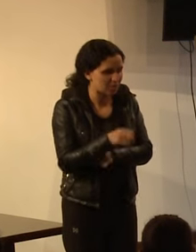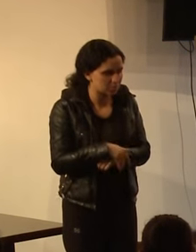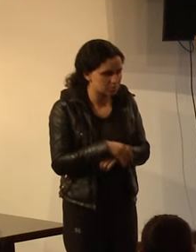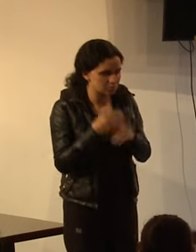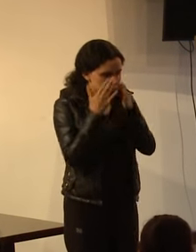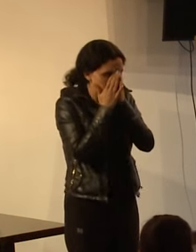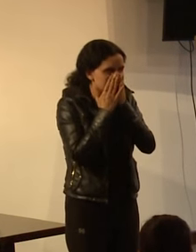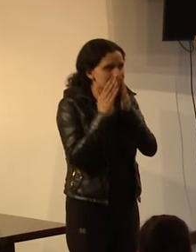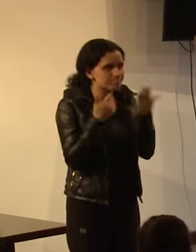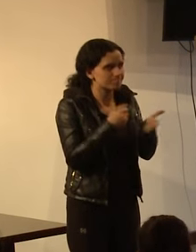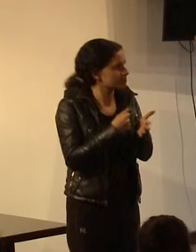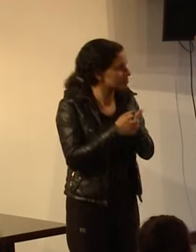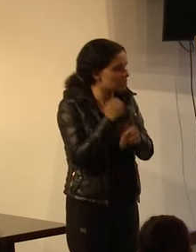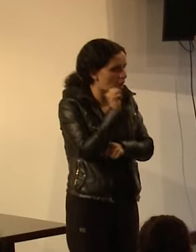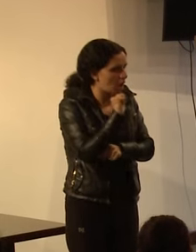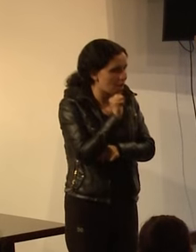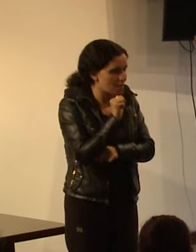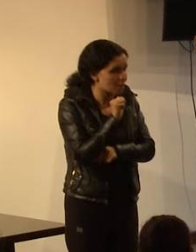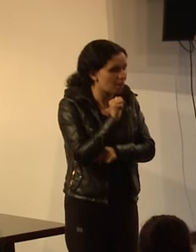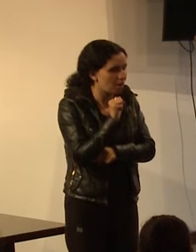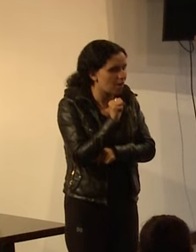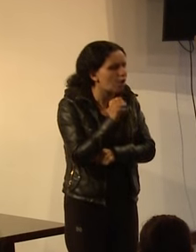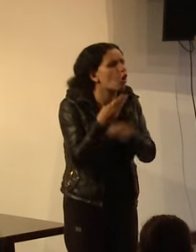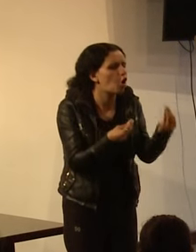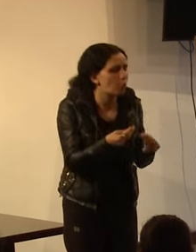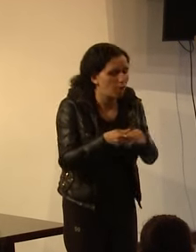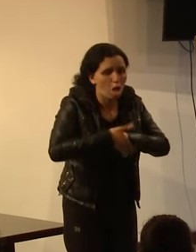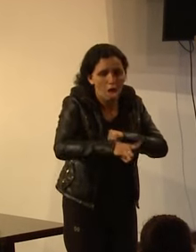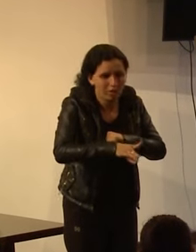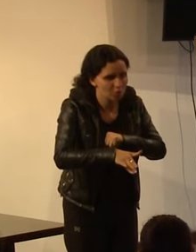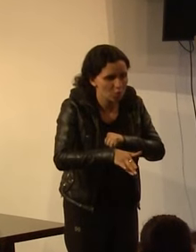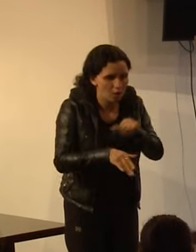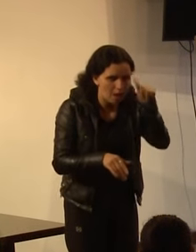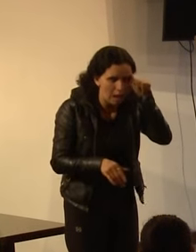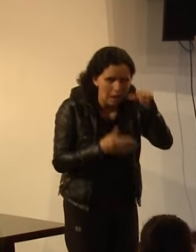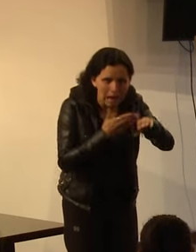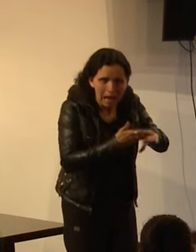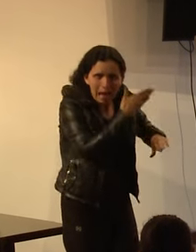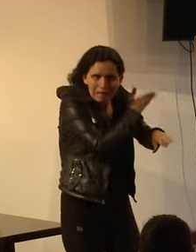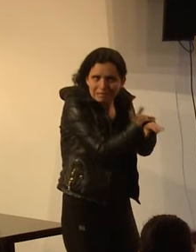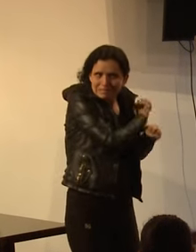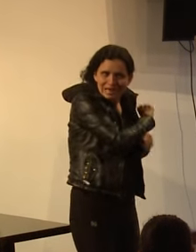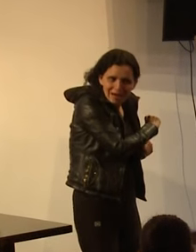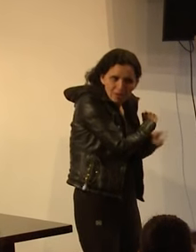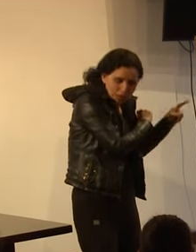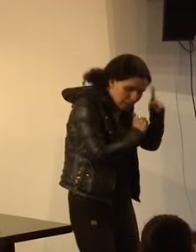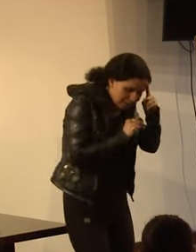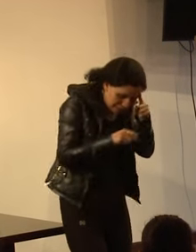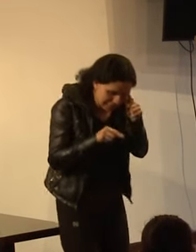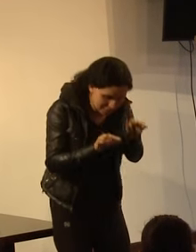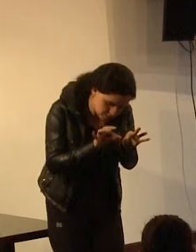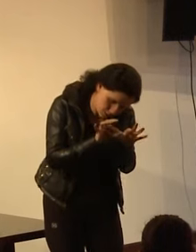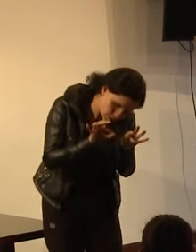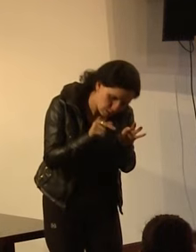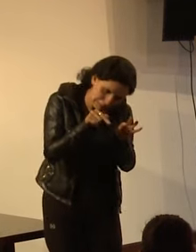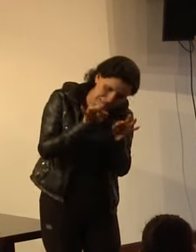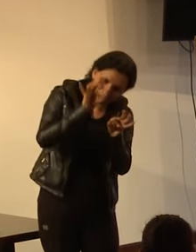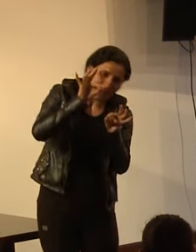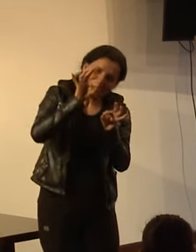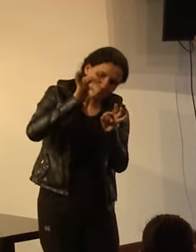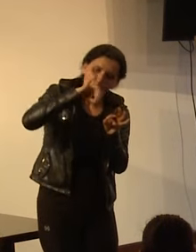hace? Acude a sus recuerdos, a la observación, y va a empezar a decir, ah, es que esto va de esta manera, y empieza a tratar